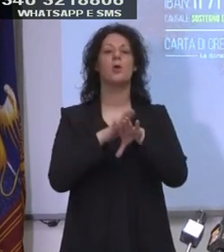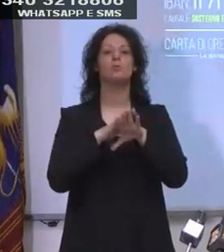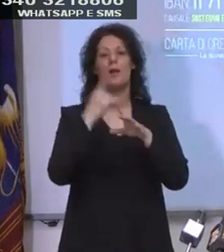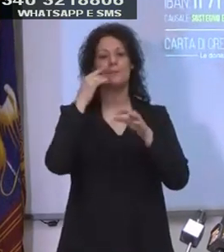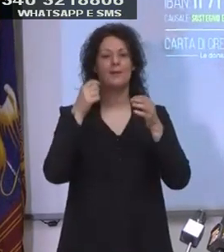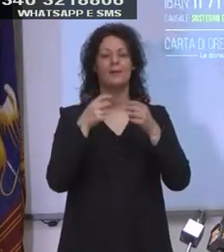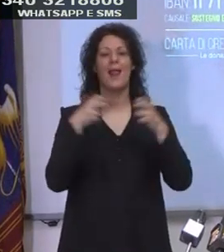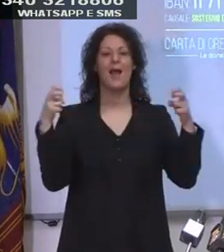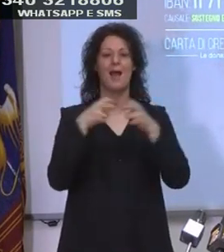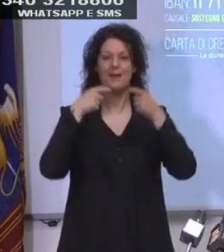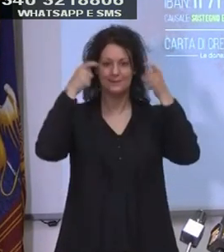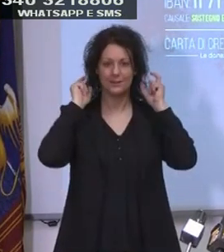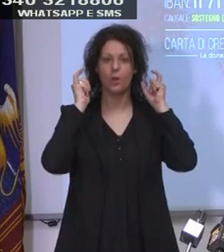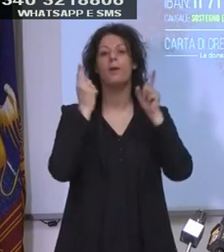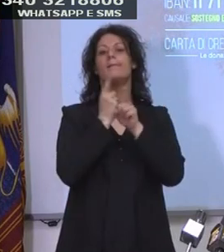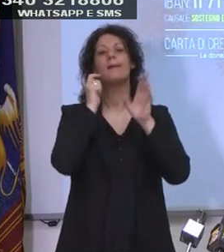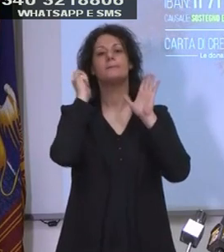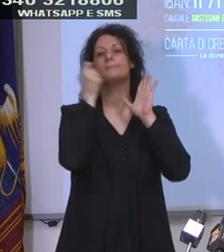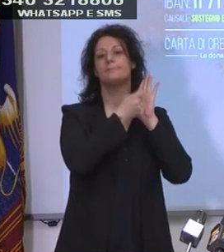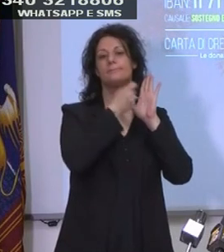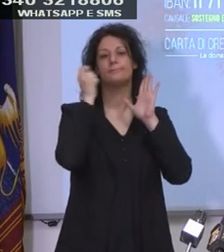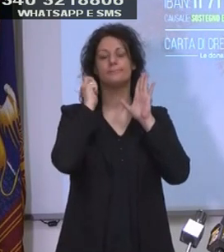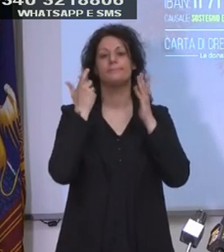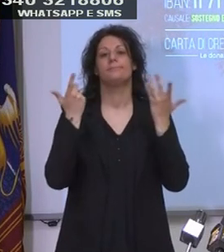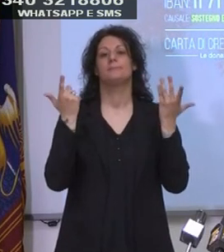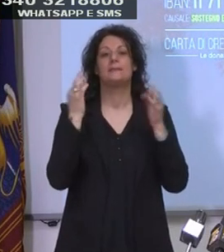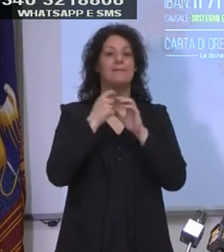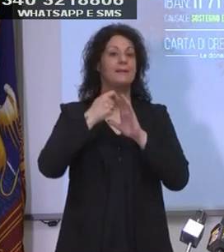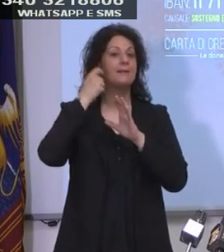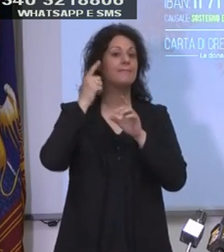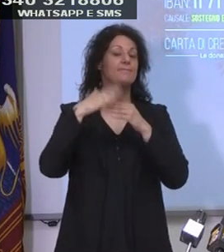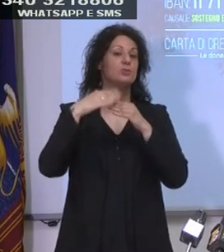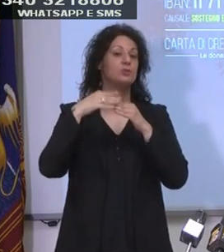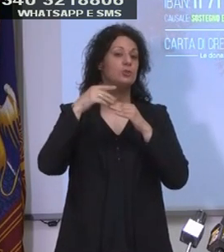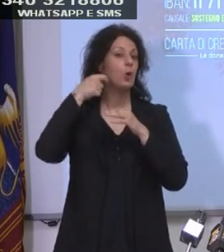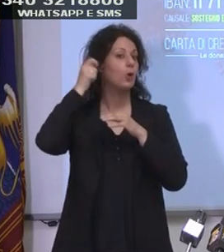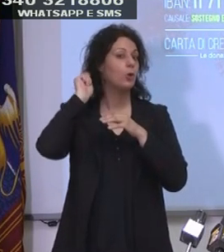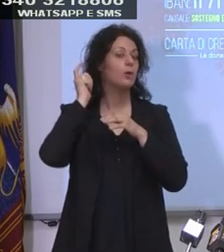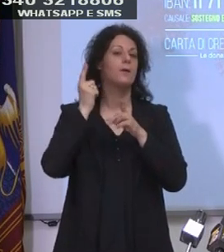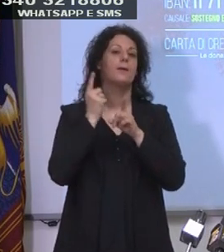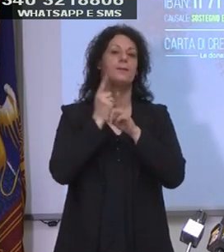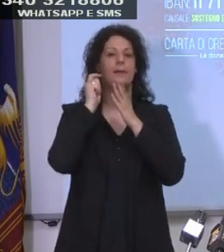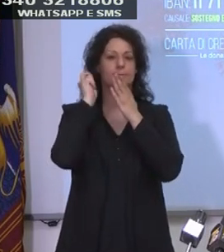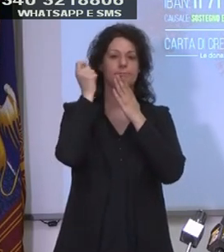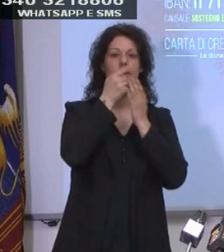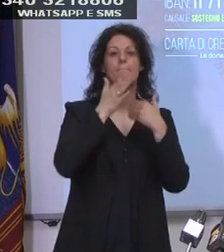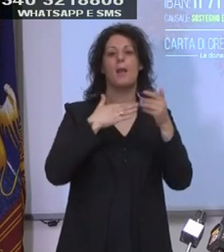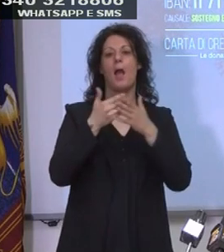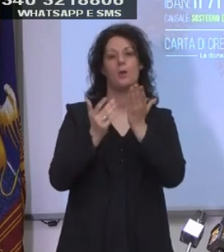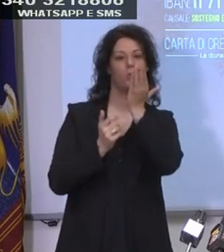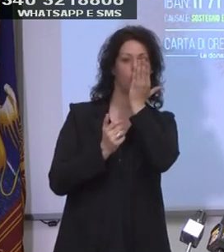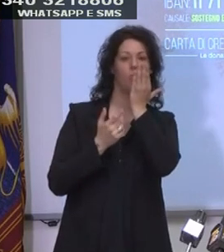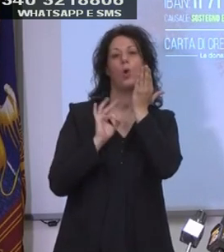l'elastico, e si sposterà nel momento in cui deve tagliare i capelli vicino dove c'è l'elastico, ti terrai la mascherina e